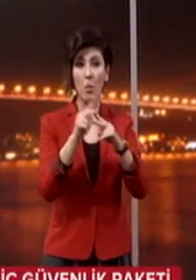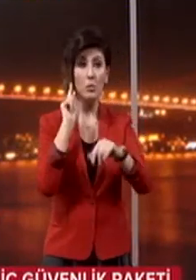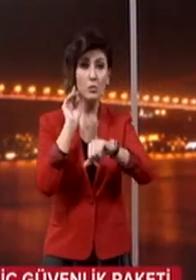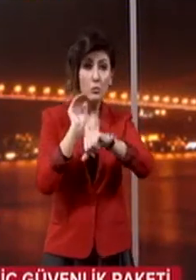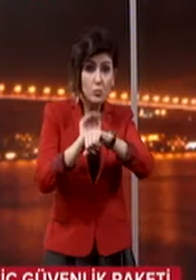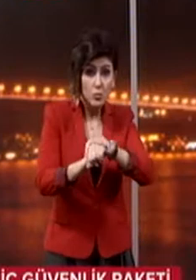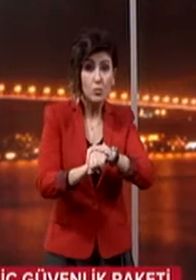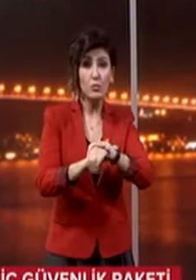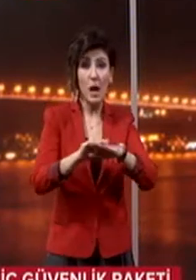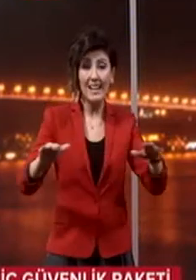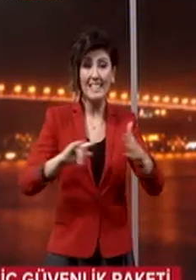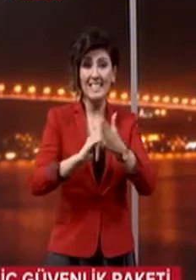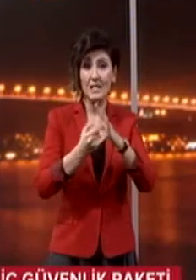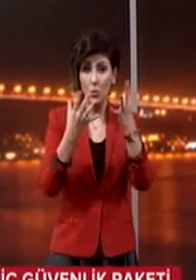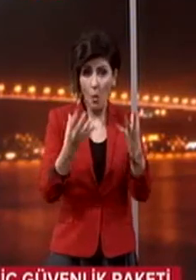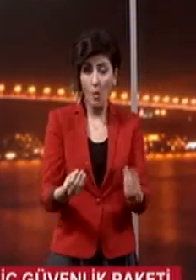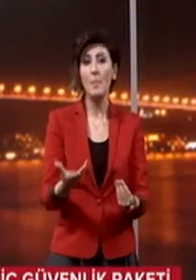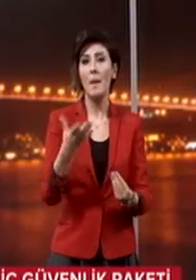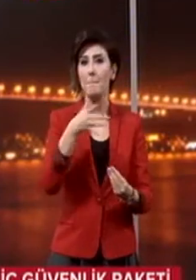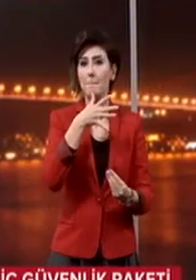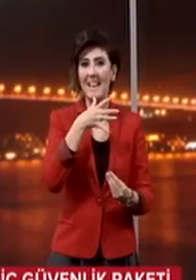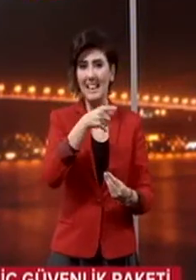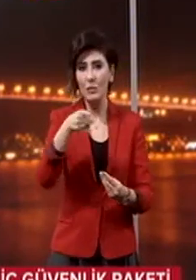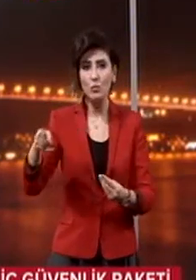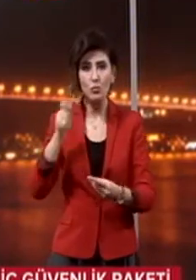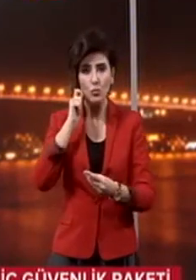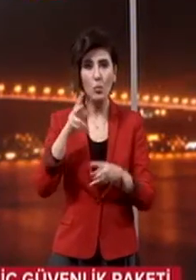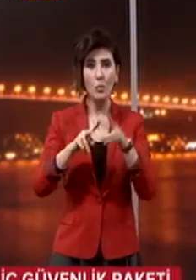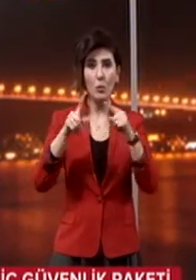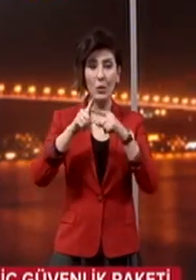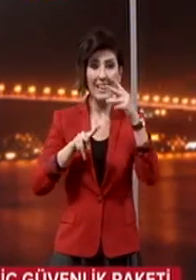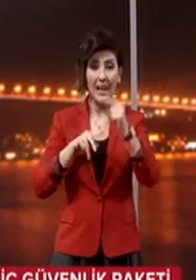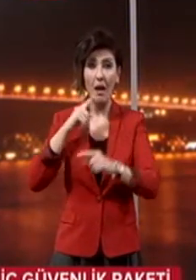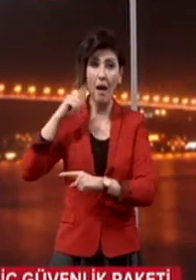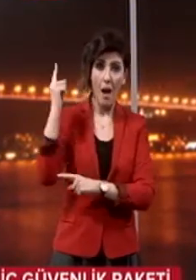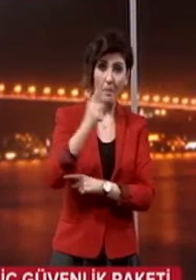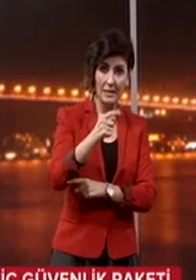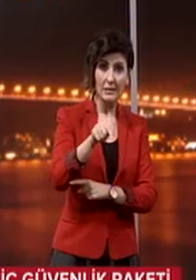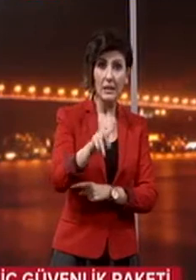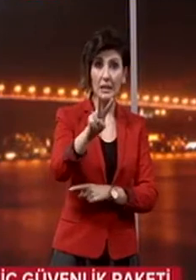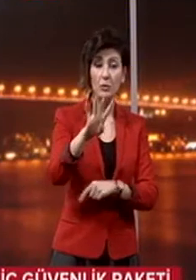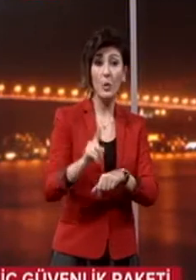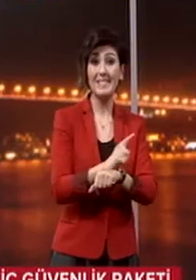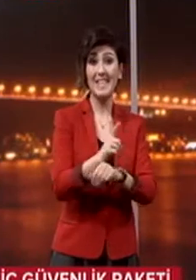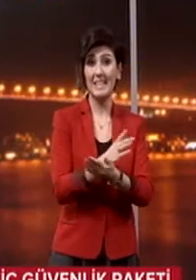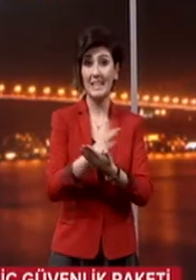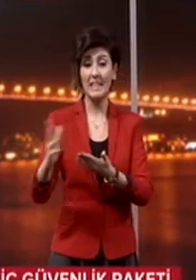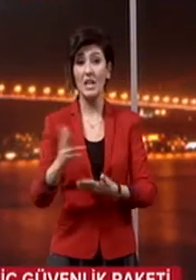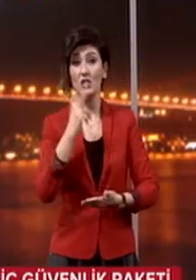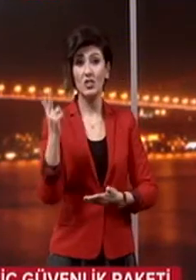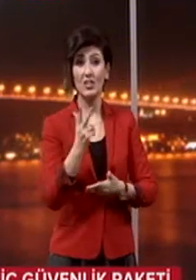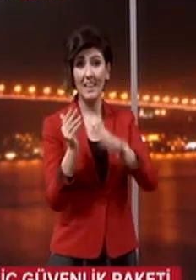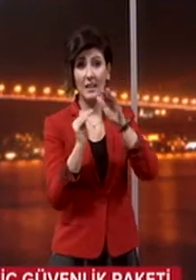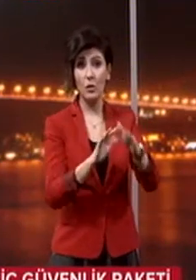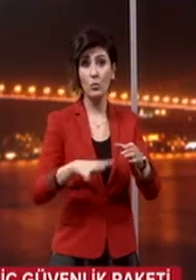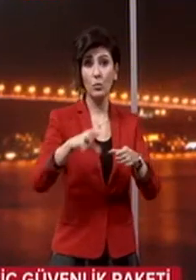Polise suçüstü haliyle sınırlı olmak kaydıyla belirli suçlarda ve mülki amirin emriyle 24 saate kadar,